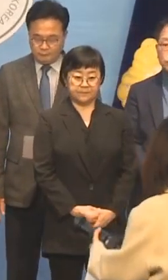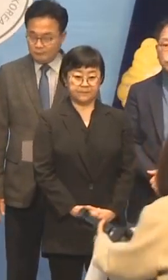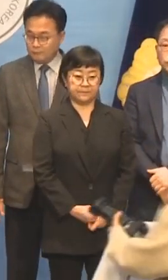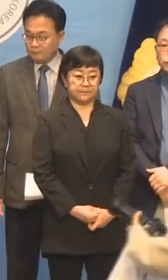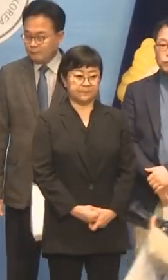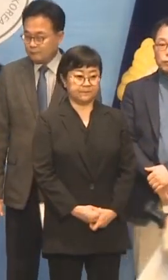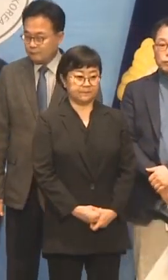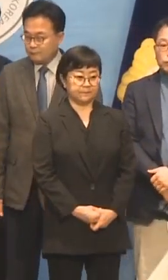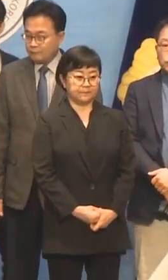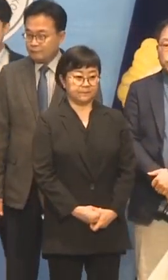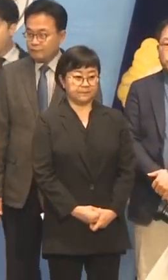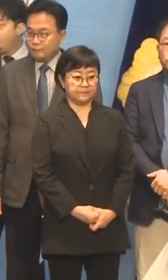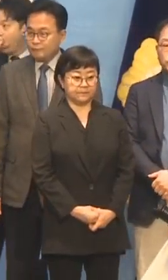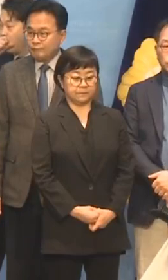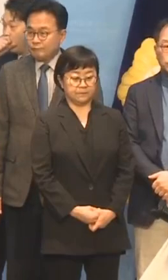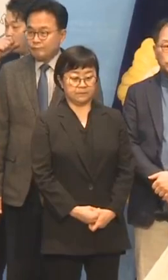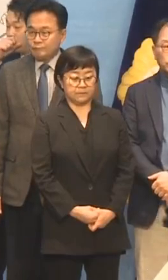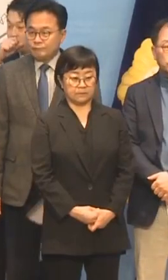맨 뒤에.